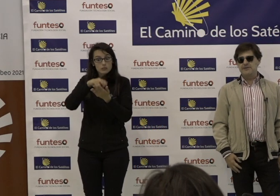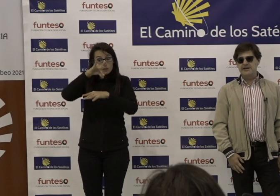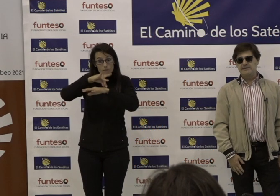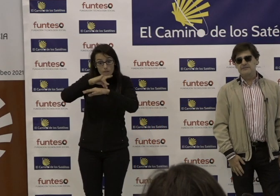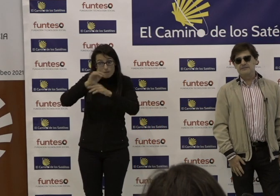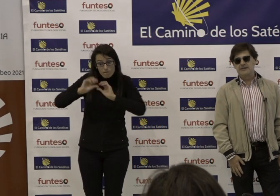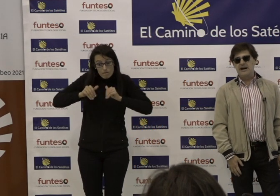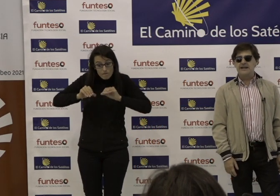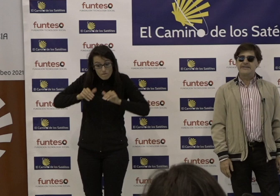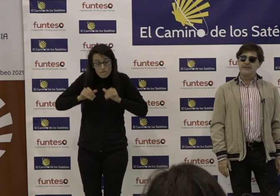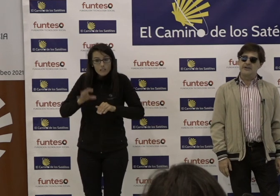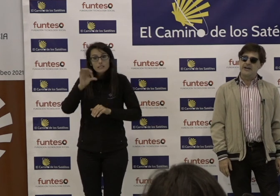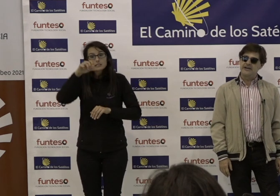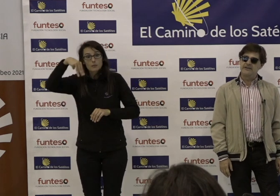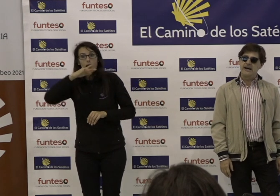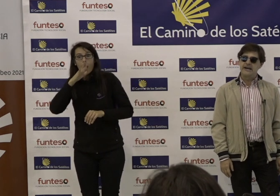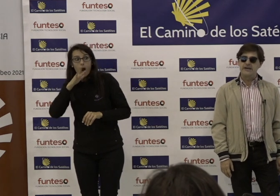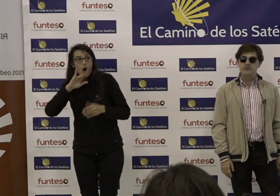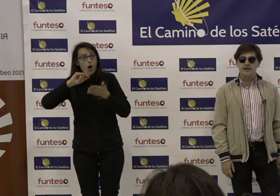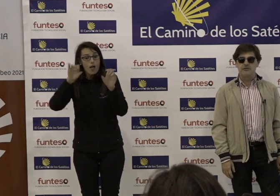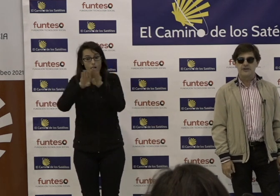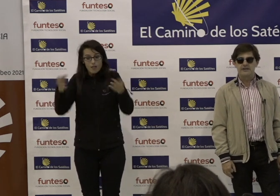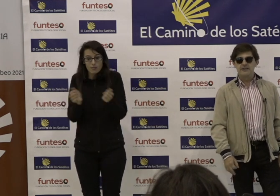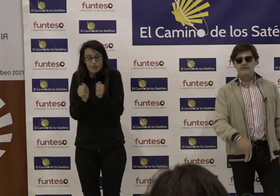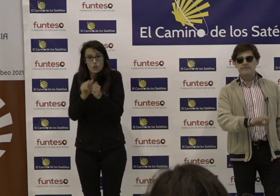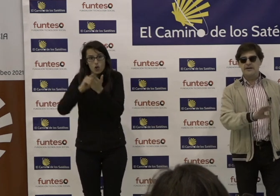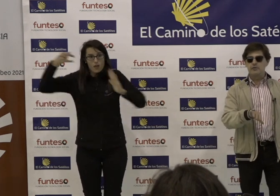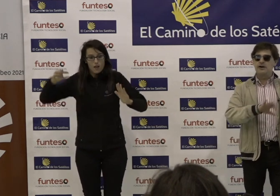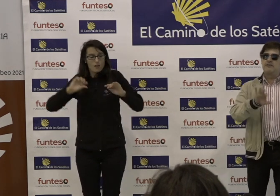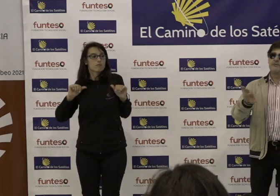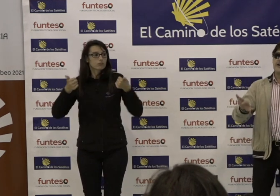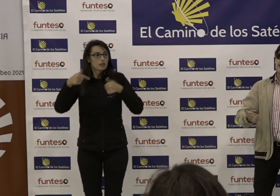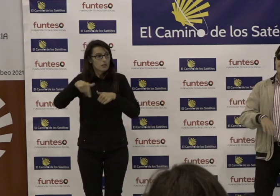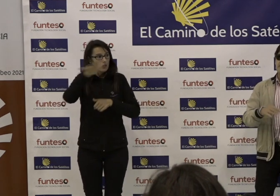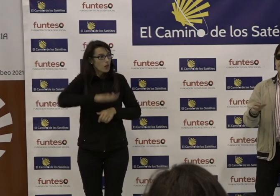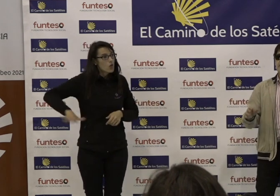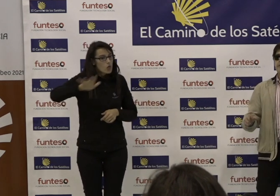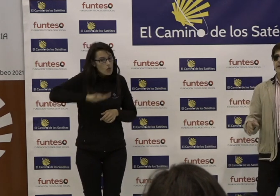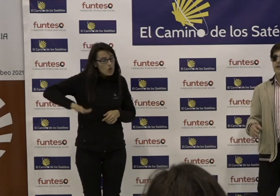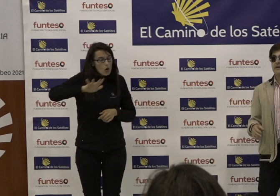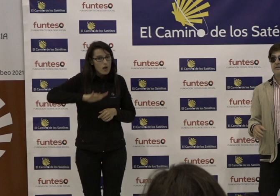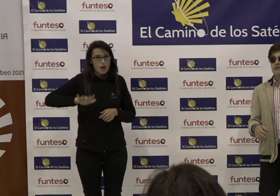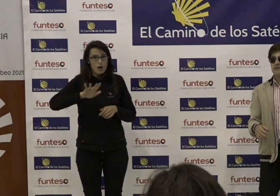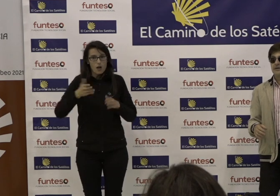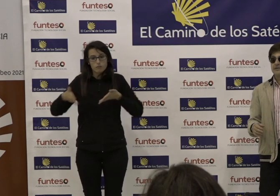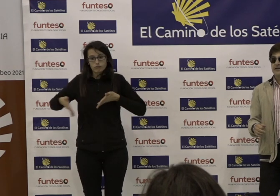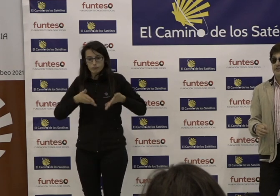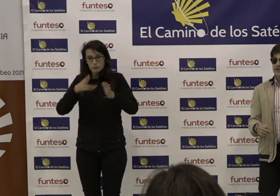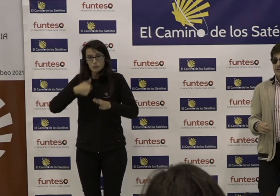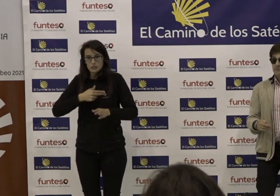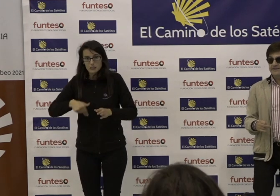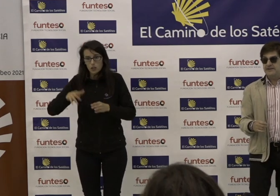Bien, ya vamos a pasar a la Tecnolareira. ¿A qué nos van a contar de Arzúa, del camino, de